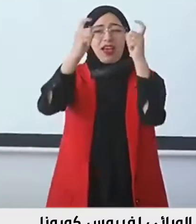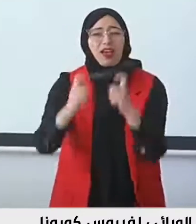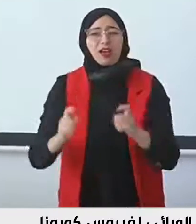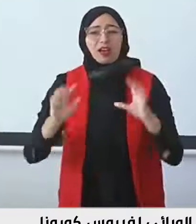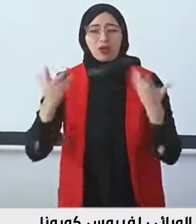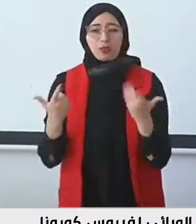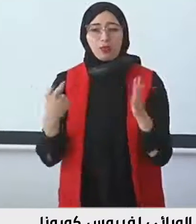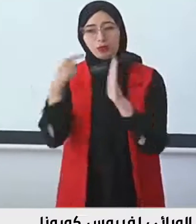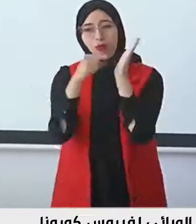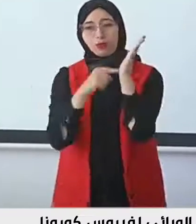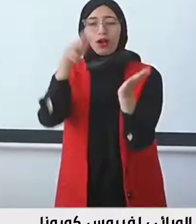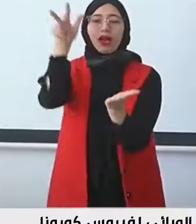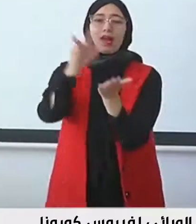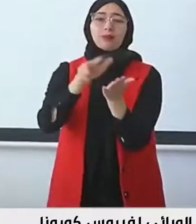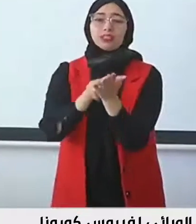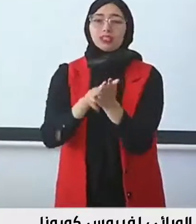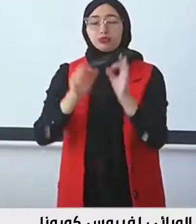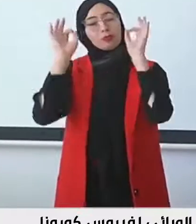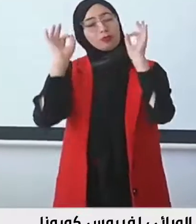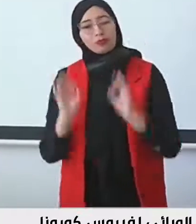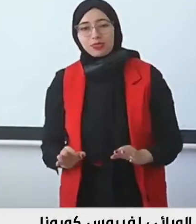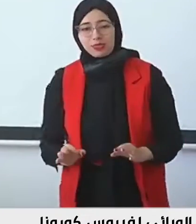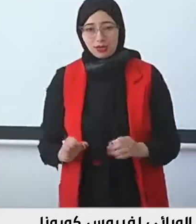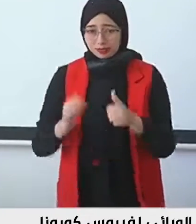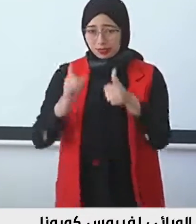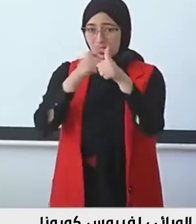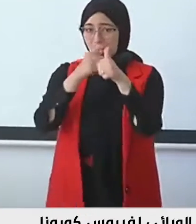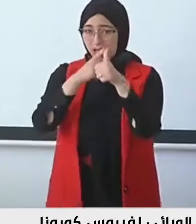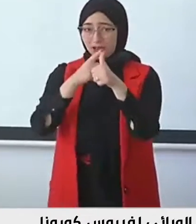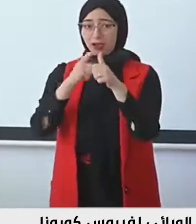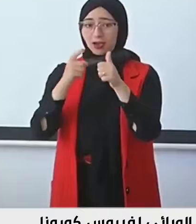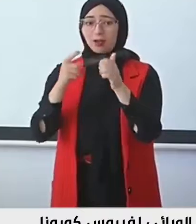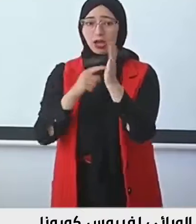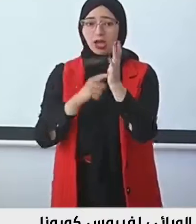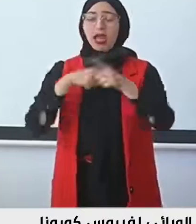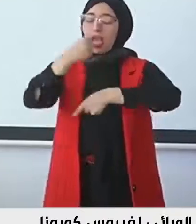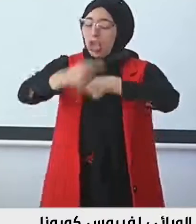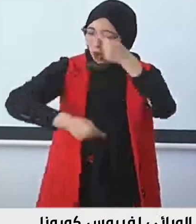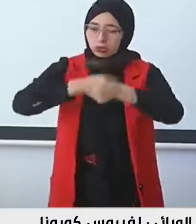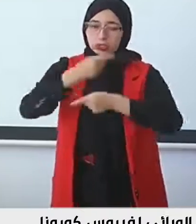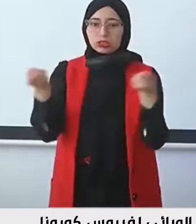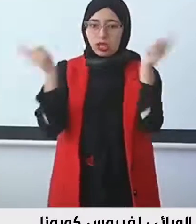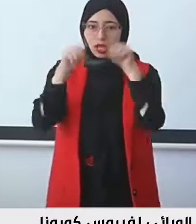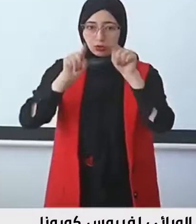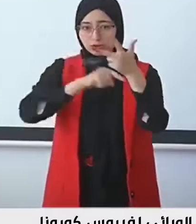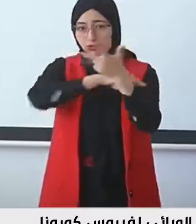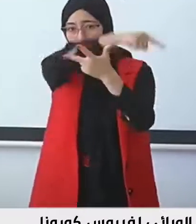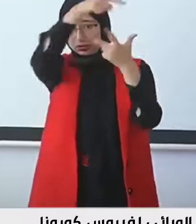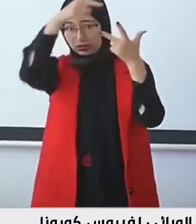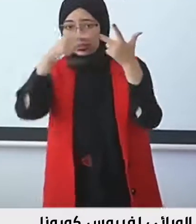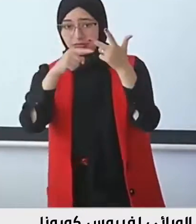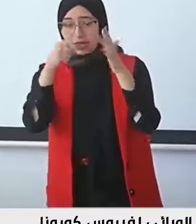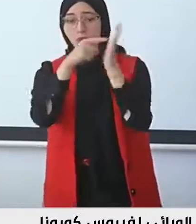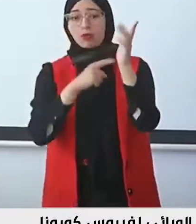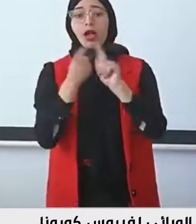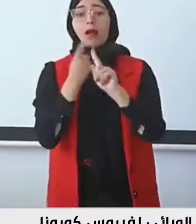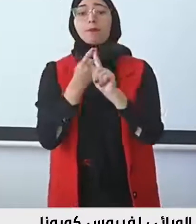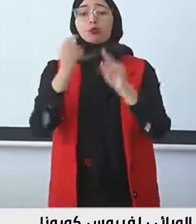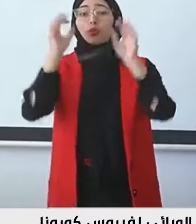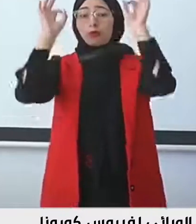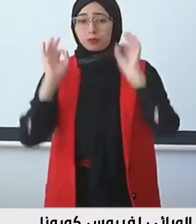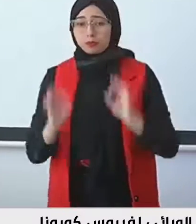إلا بتطبيق الإجراءات فعلا. أهم الإجراءات احنا قلناهم برشا مرات، فما ثلاثة إجراءات مهمة،